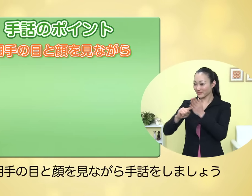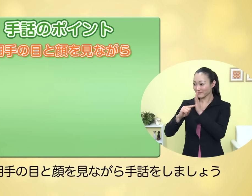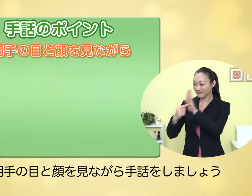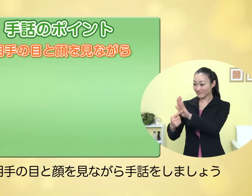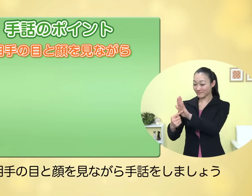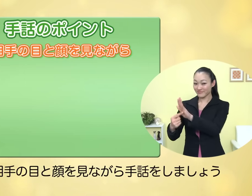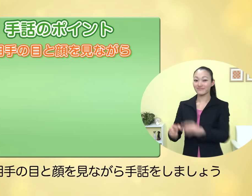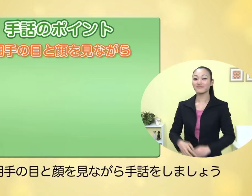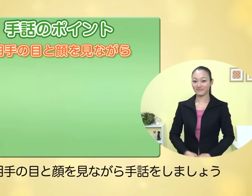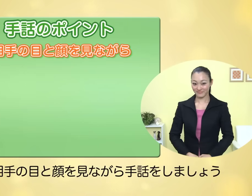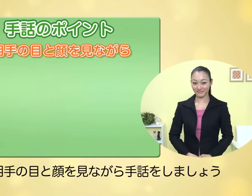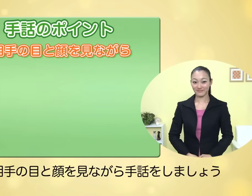をしましょう。